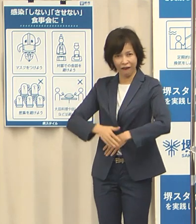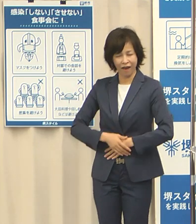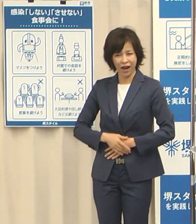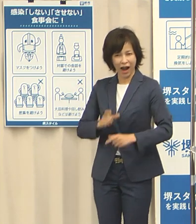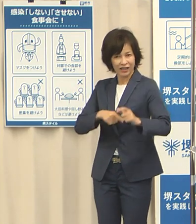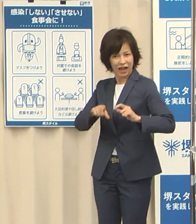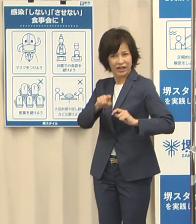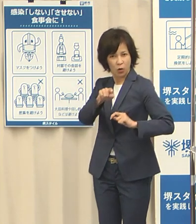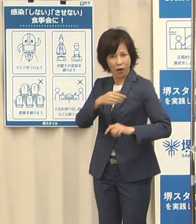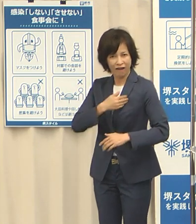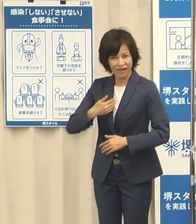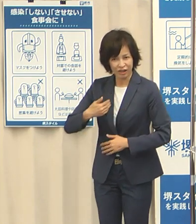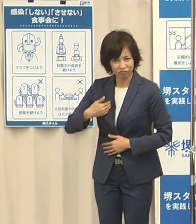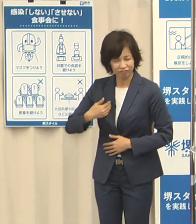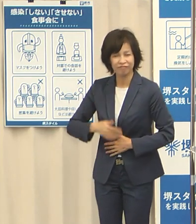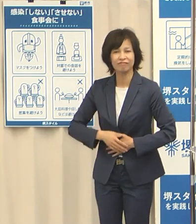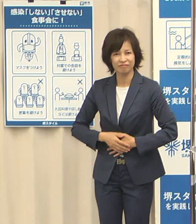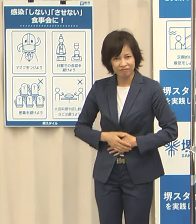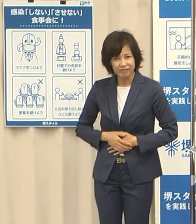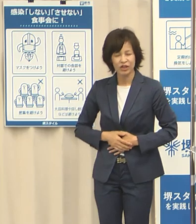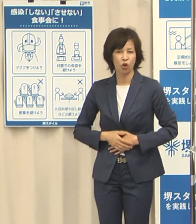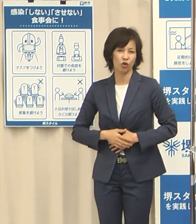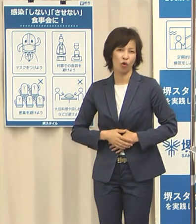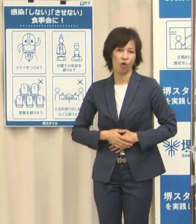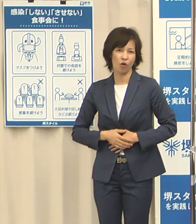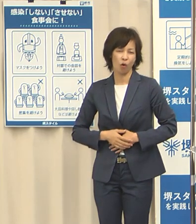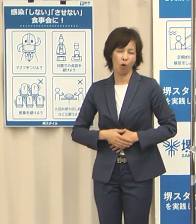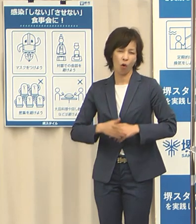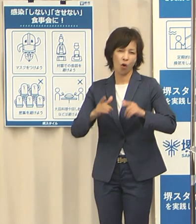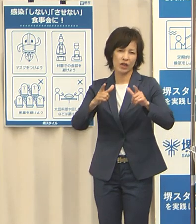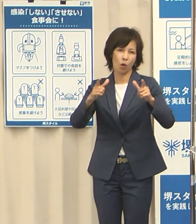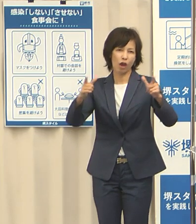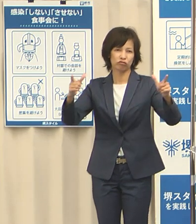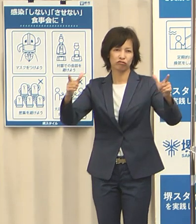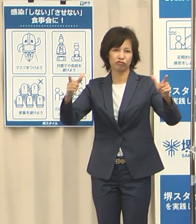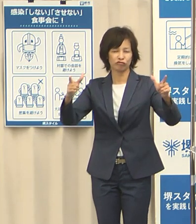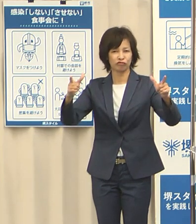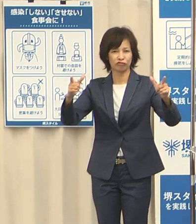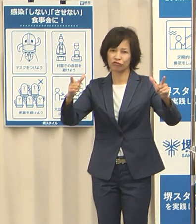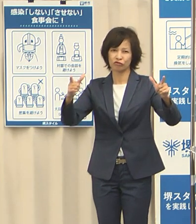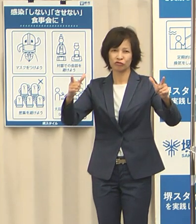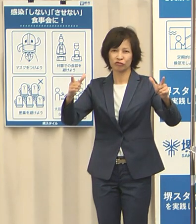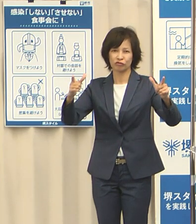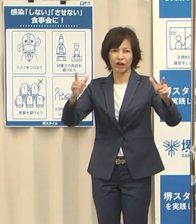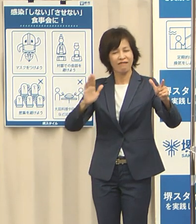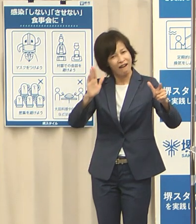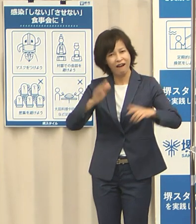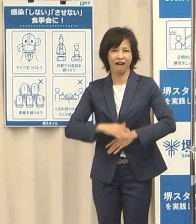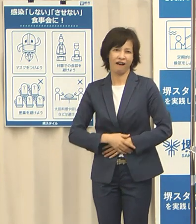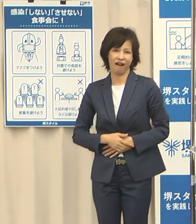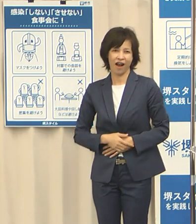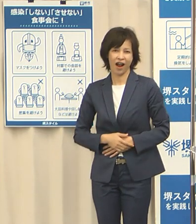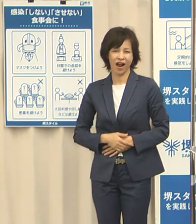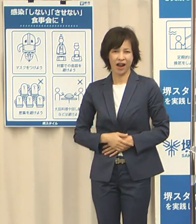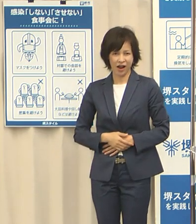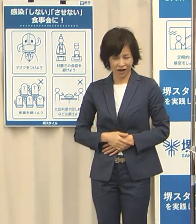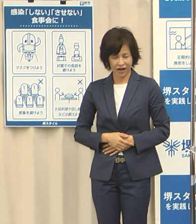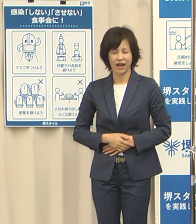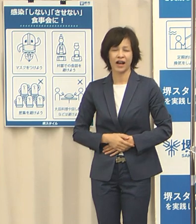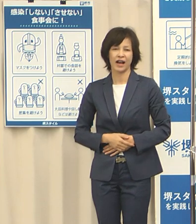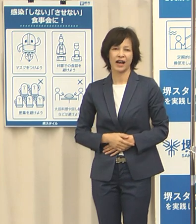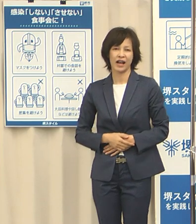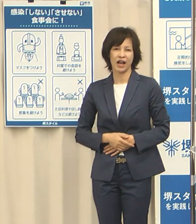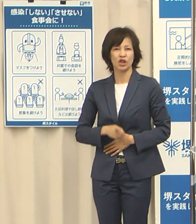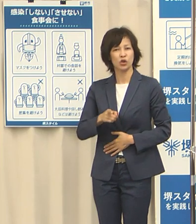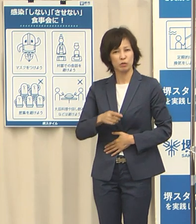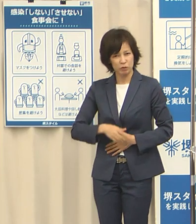に使えるんじゃないかというどんどんどんどん取り組みが膨らんでいくということが薄かったように感じているんですね。ですからその部